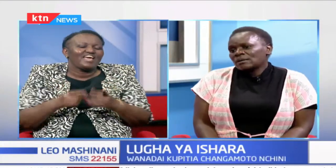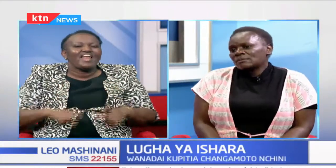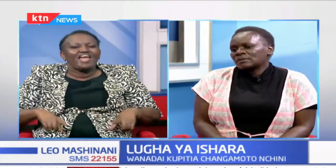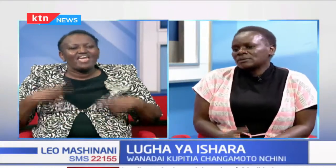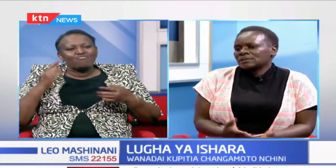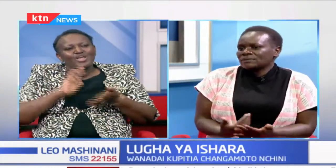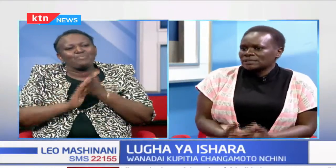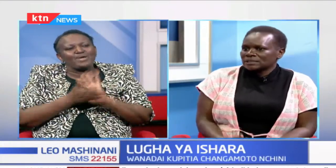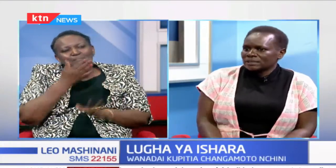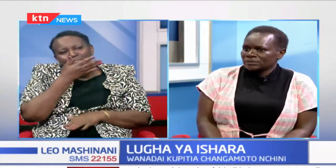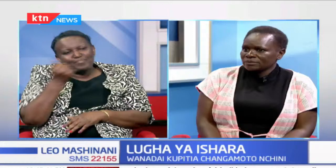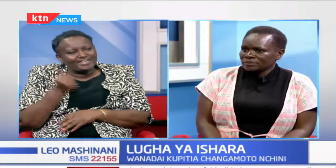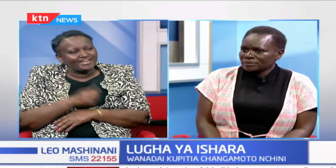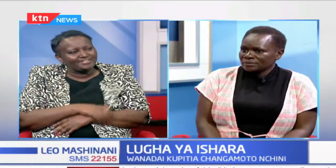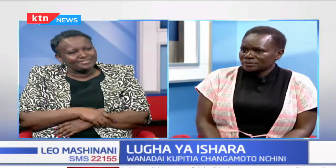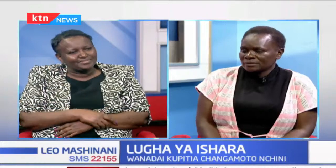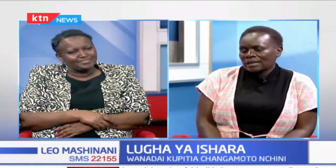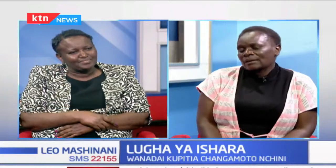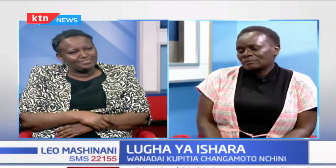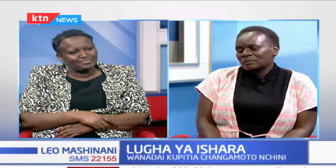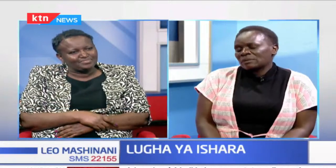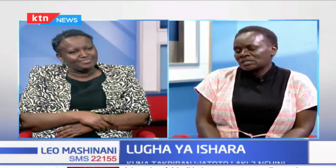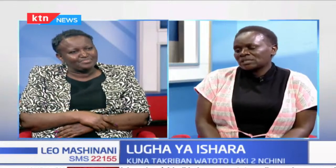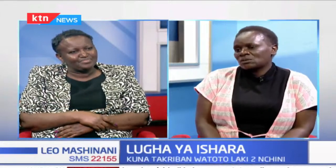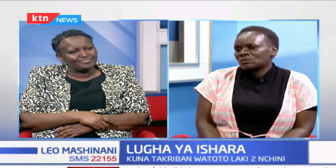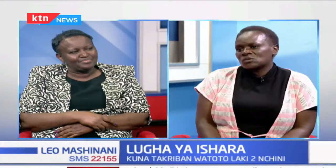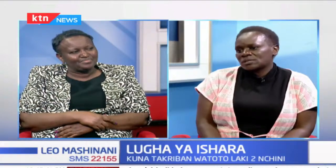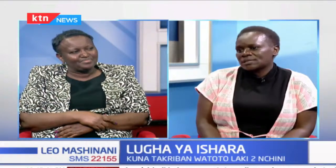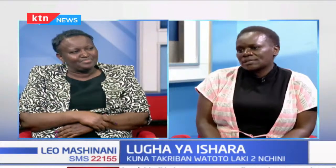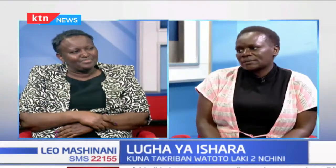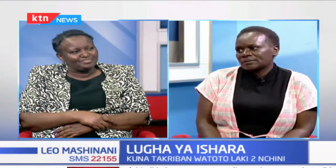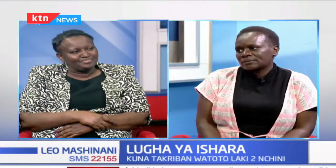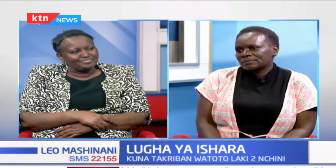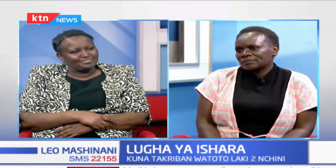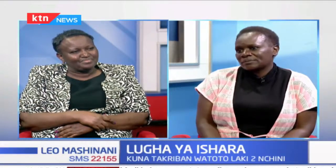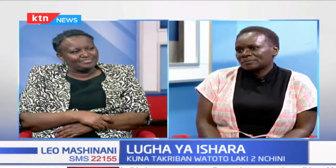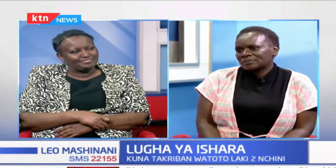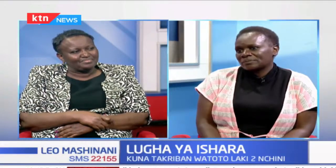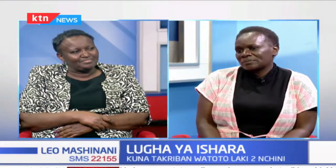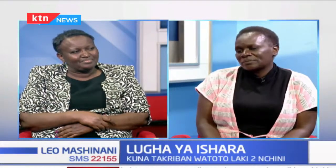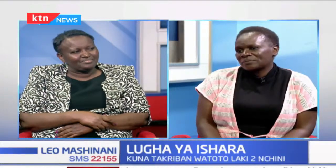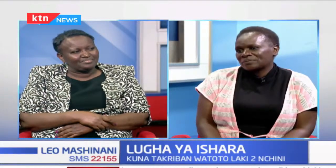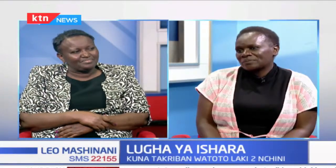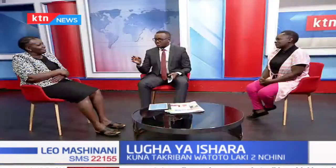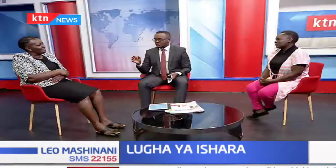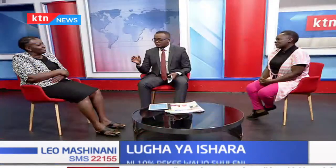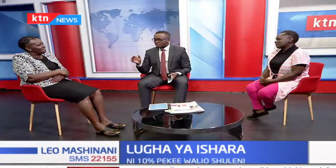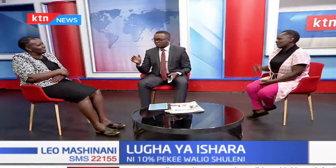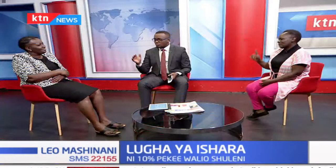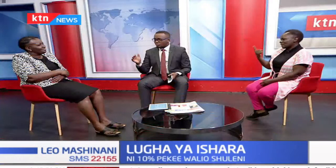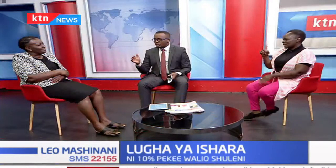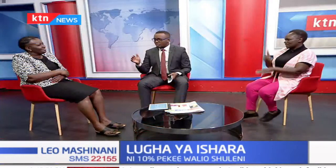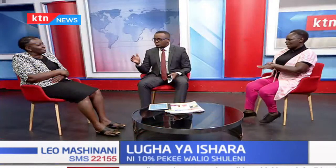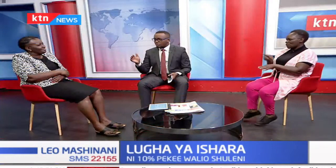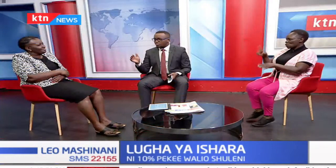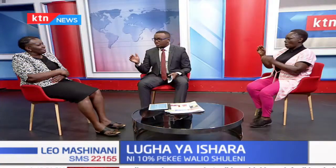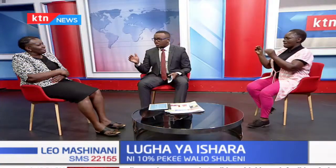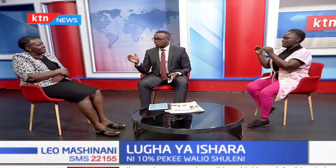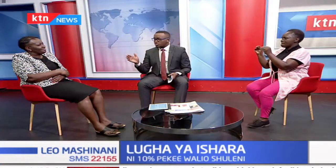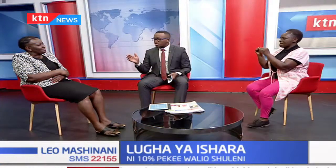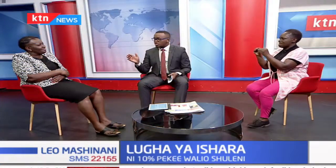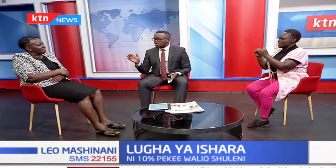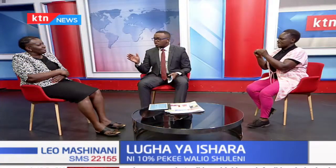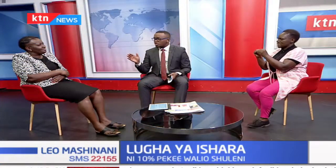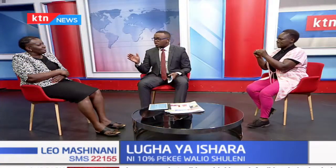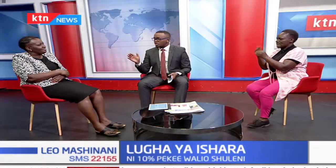Mtukubali kwa services zenu na maisha itakuwa mzuri sana. Na jambo la kwanza, ukienda kwa mtu ambaye hajui